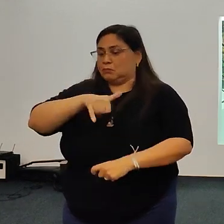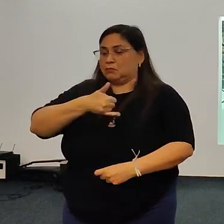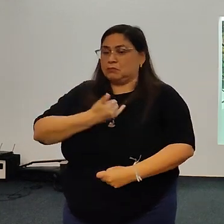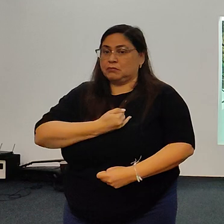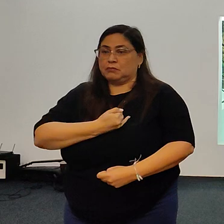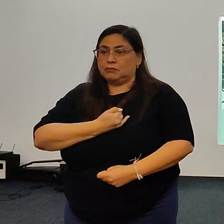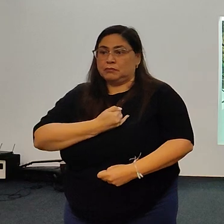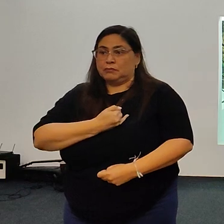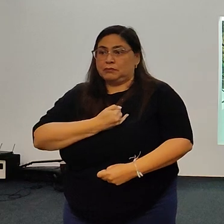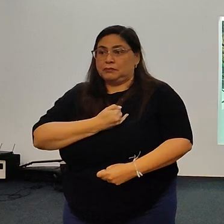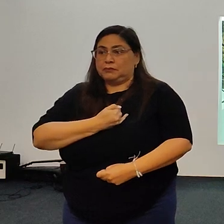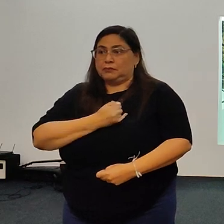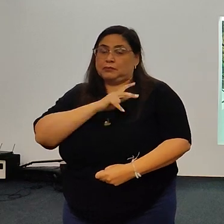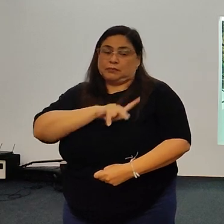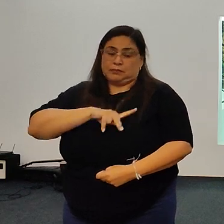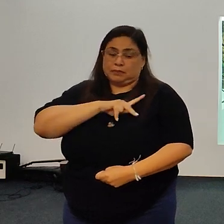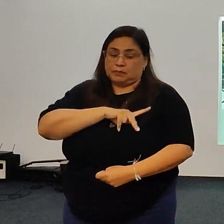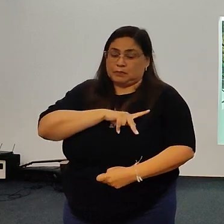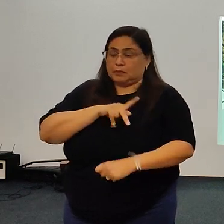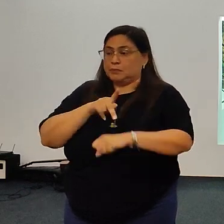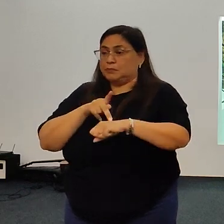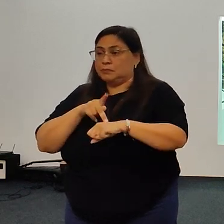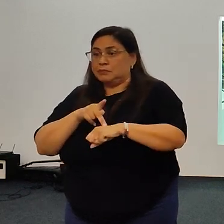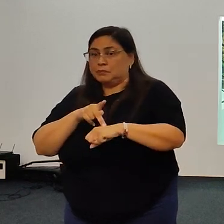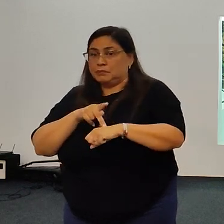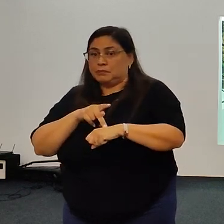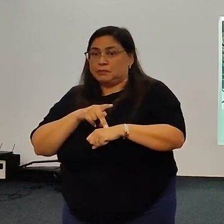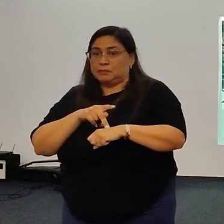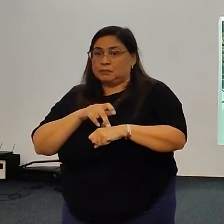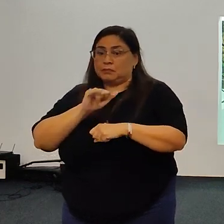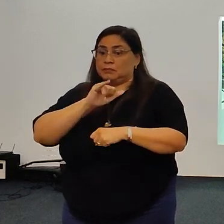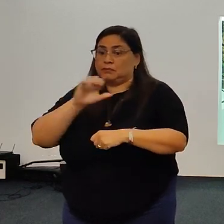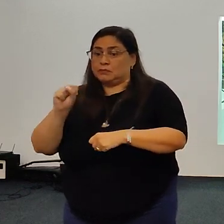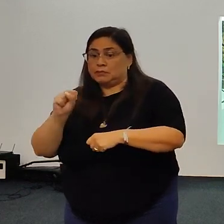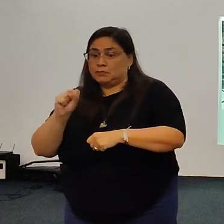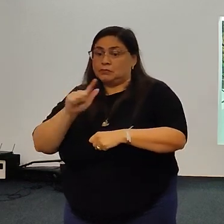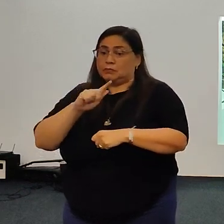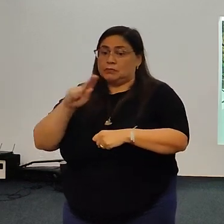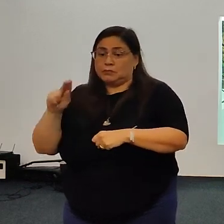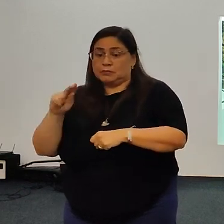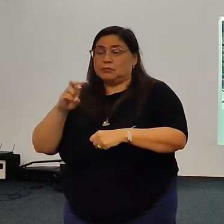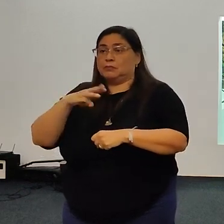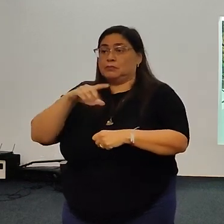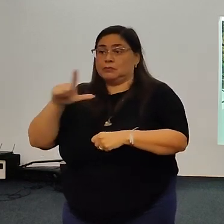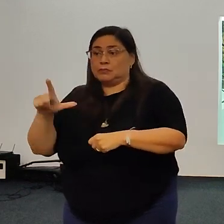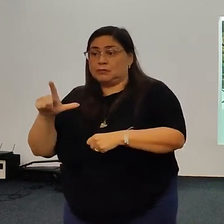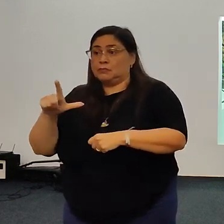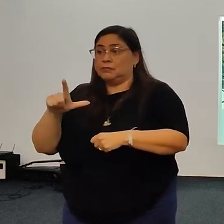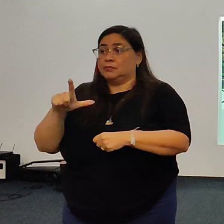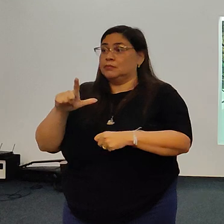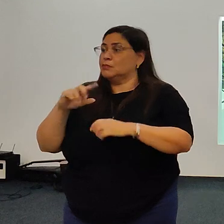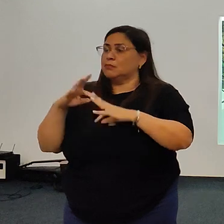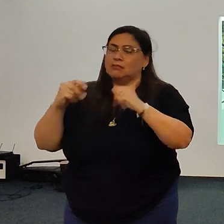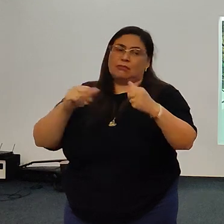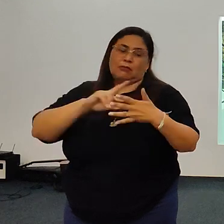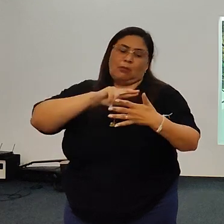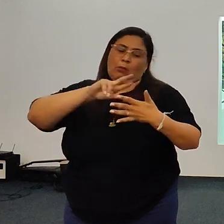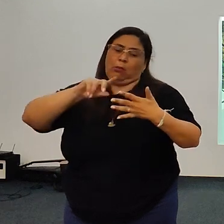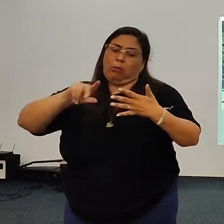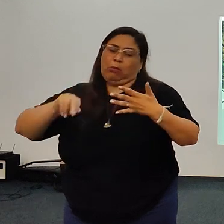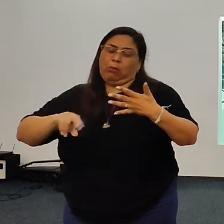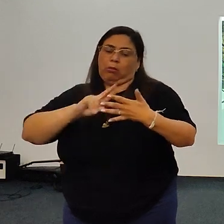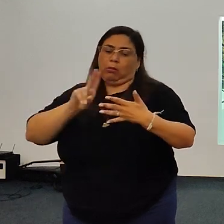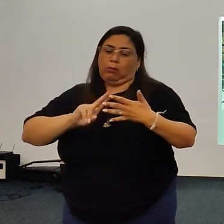João, Paulo, Pedro, Isaías, Jeremias, Malaquias e tantos